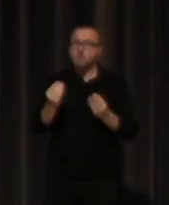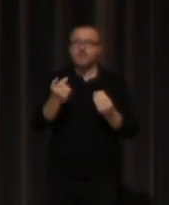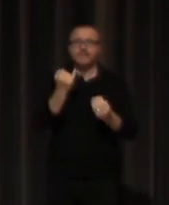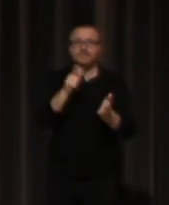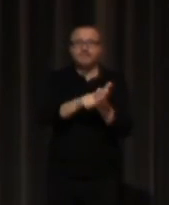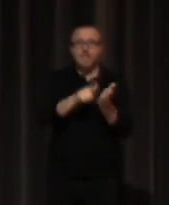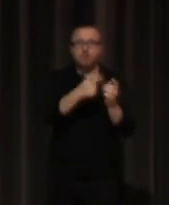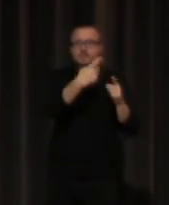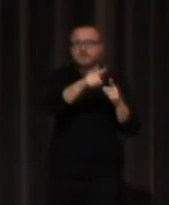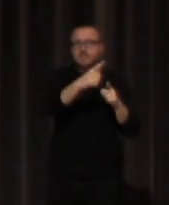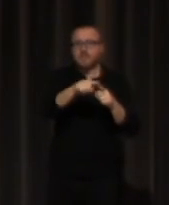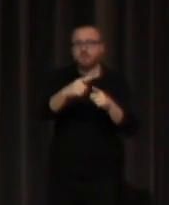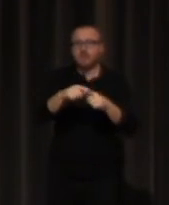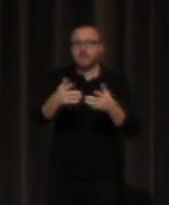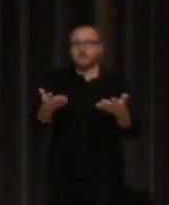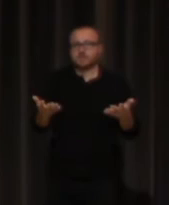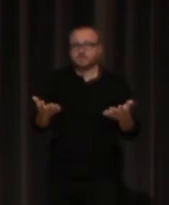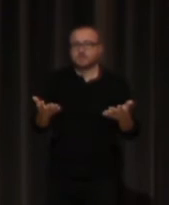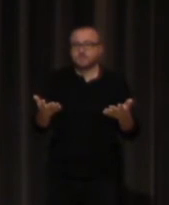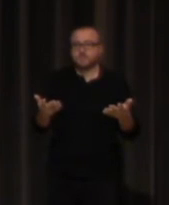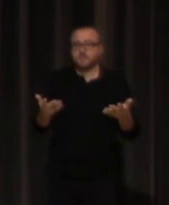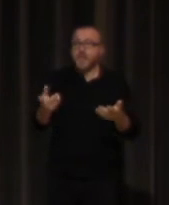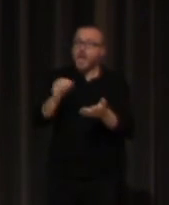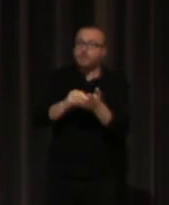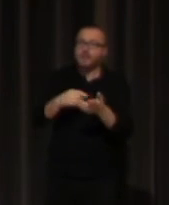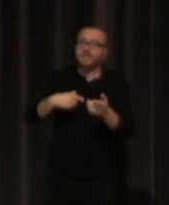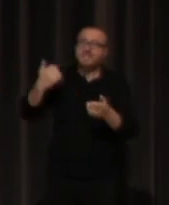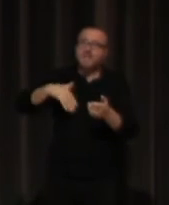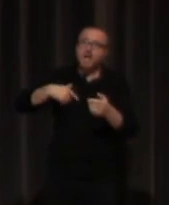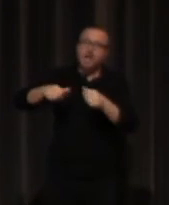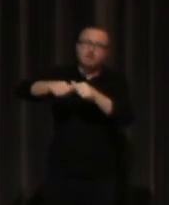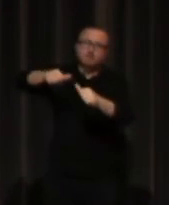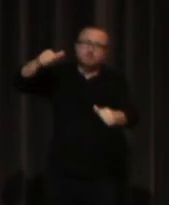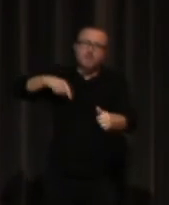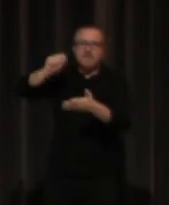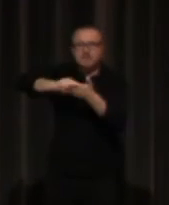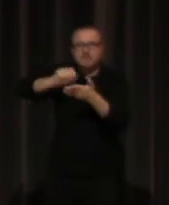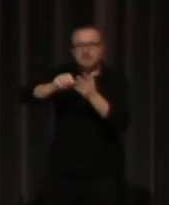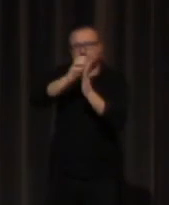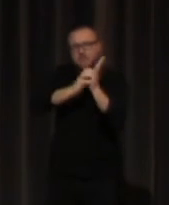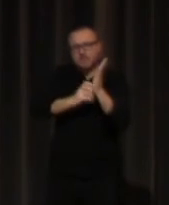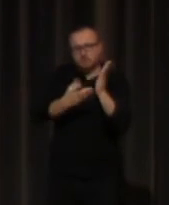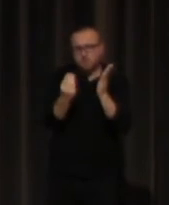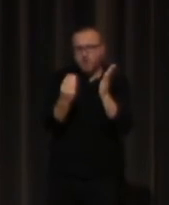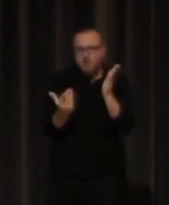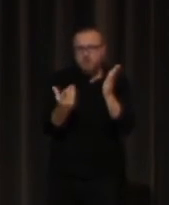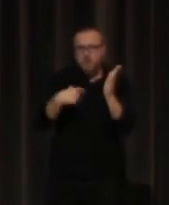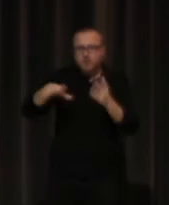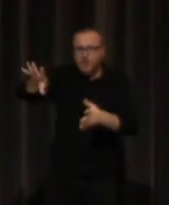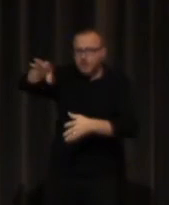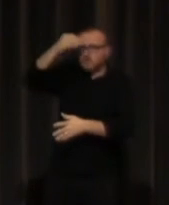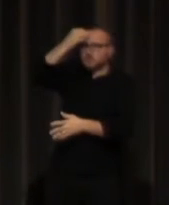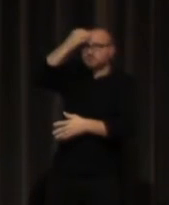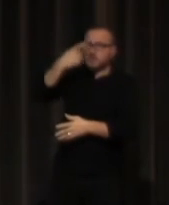èpoques diverses, com podem assumir tot el que ha estat dit? I aquí assenyalarem